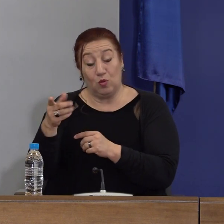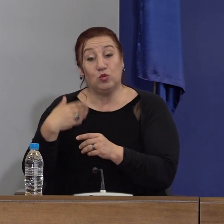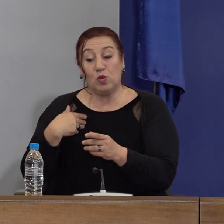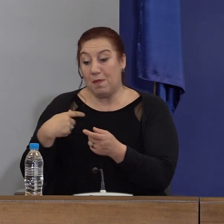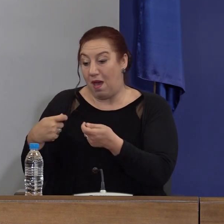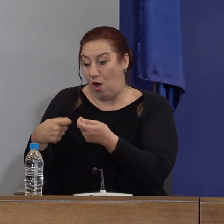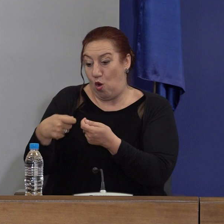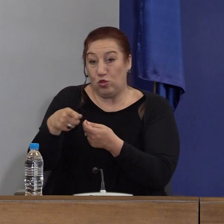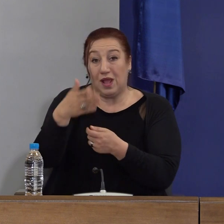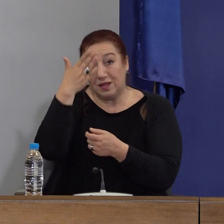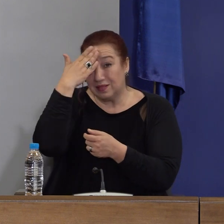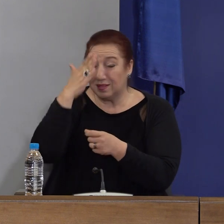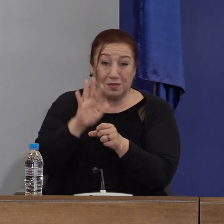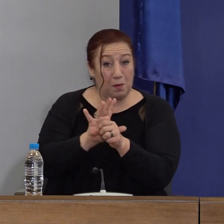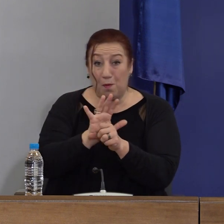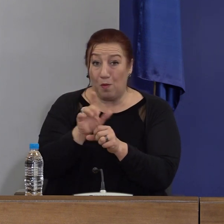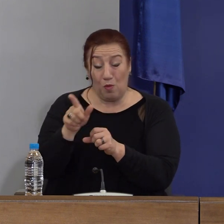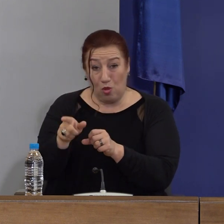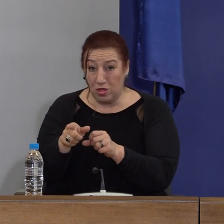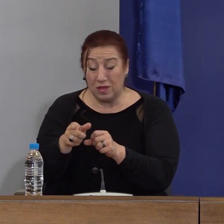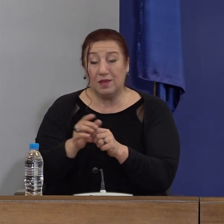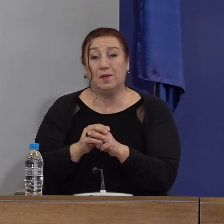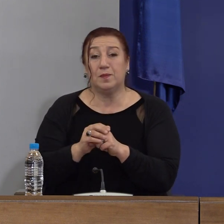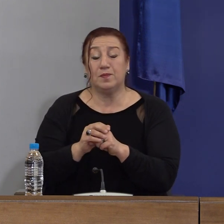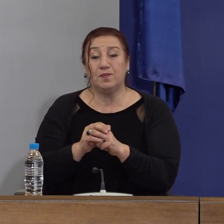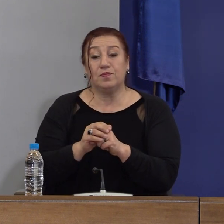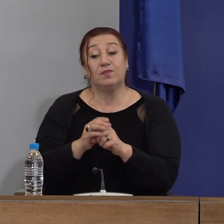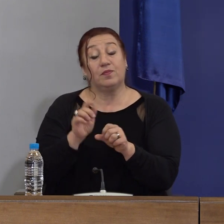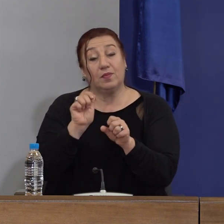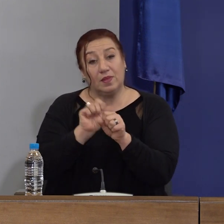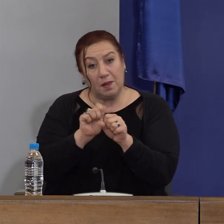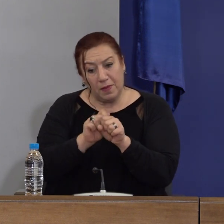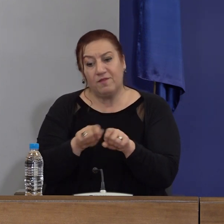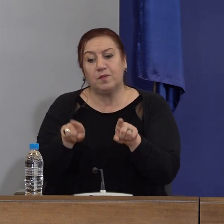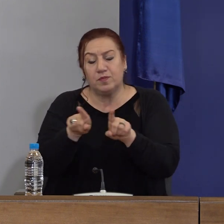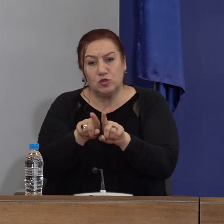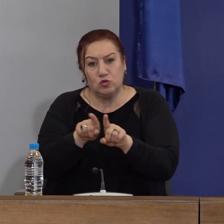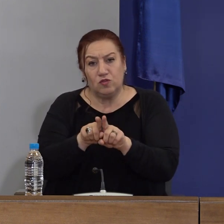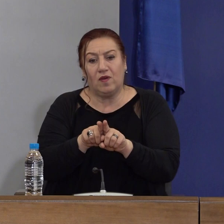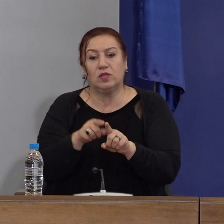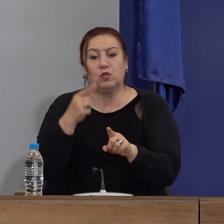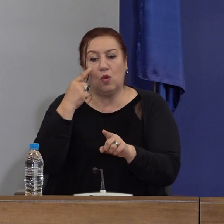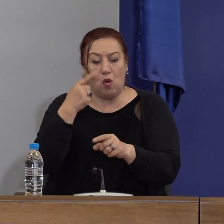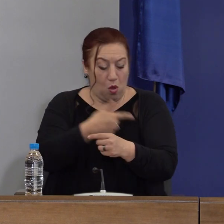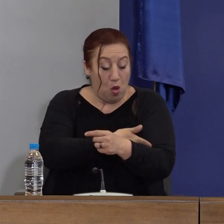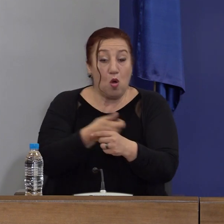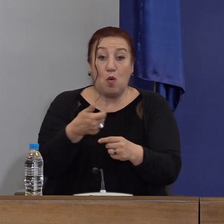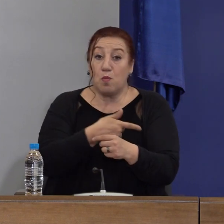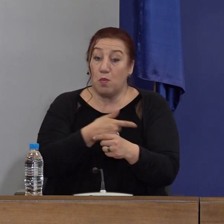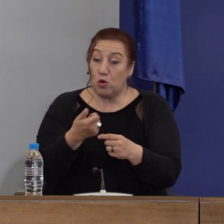контакт с носителите на коронавируса, правят се съответните проби